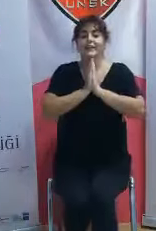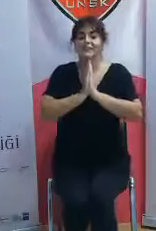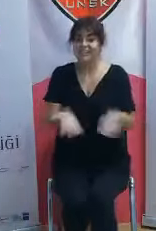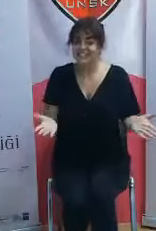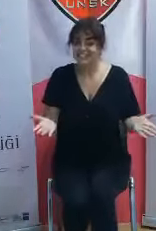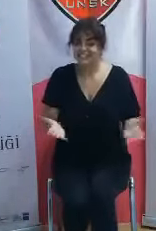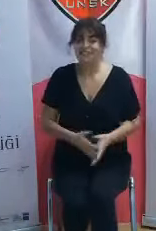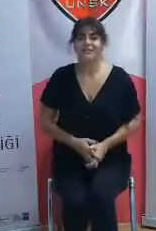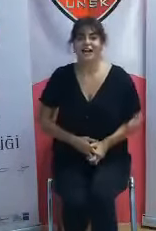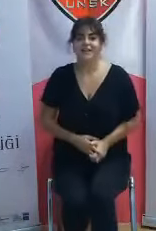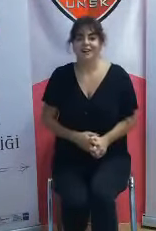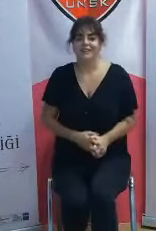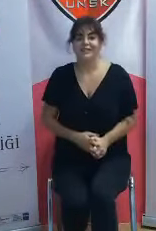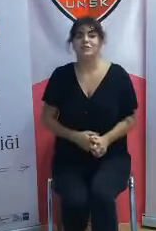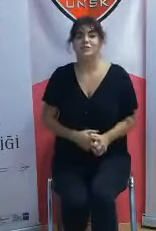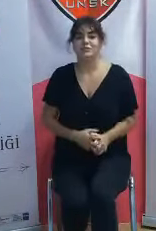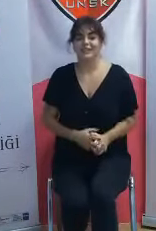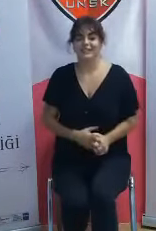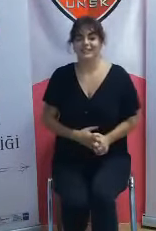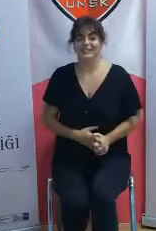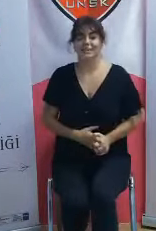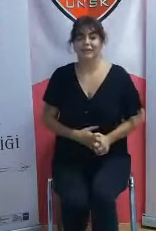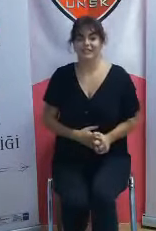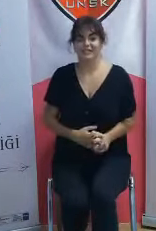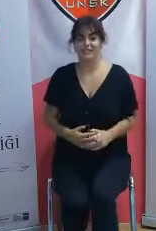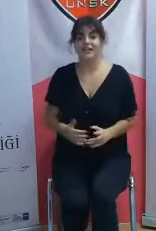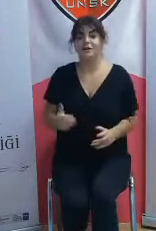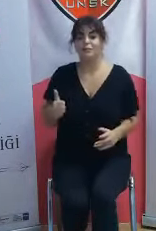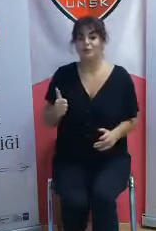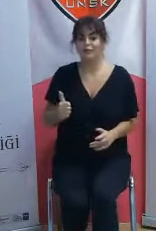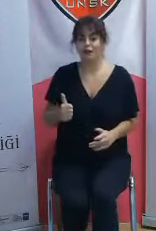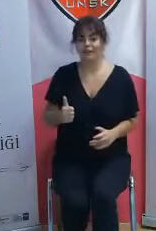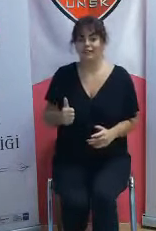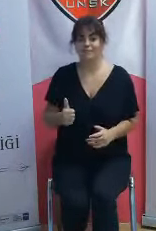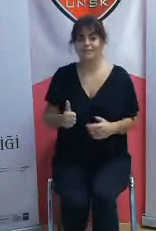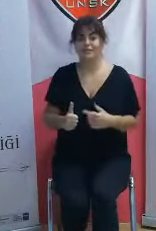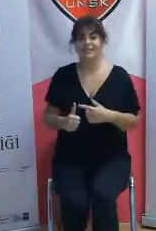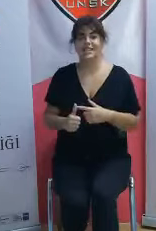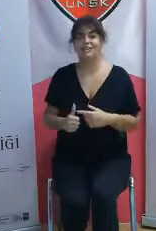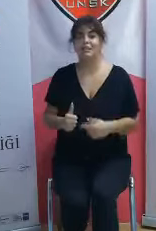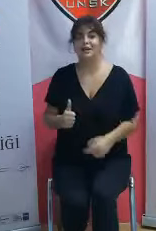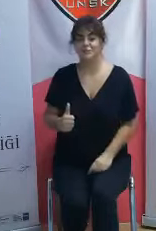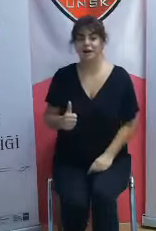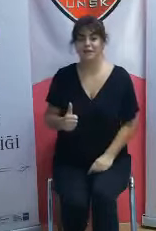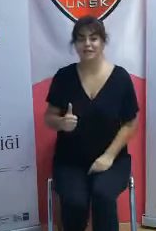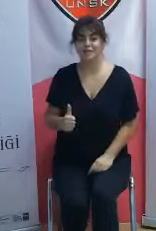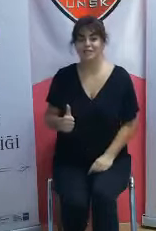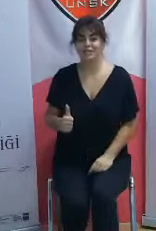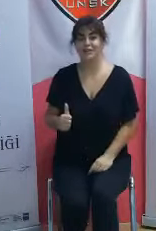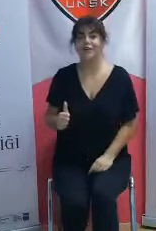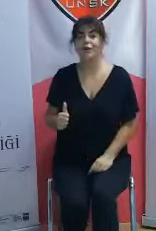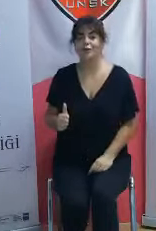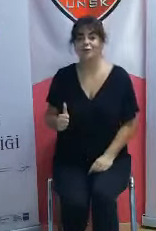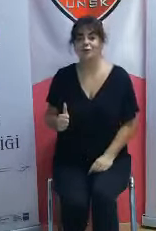Ve sırada günler var. Günler demek için bütün parmaklarımız kapalı. Sadece baş parmağımız açıp ve öne doğru